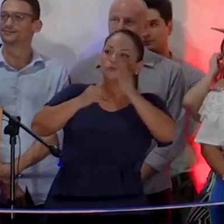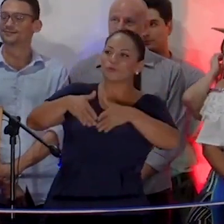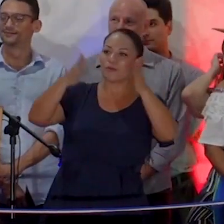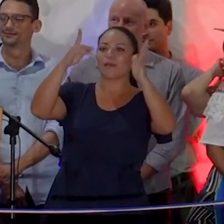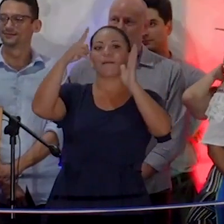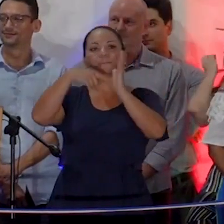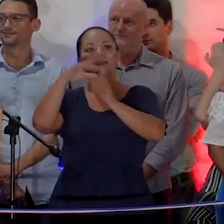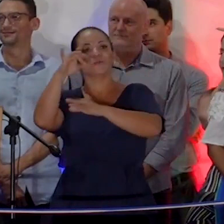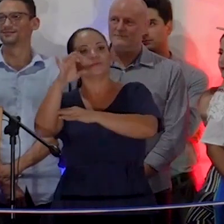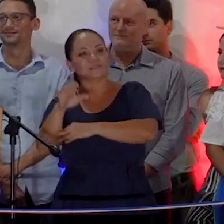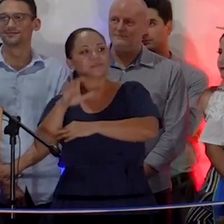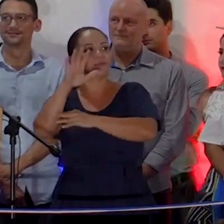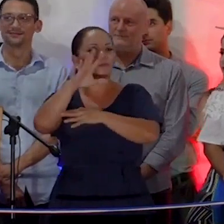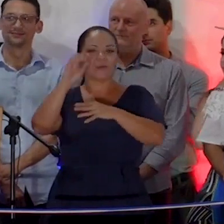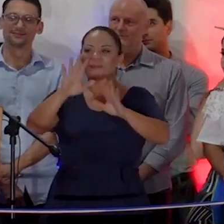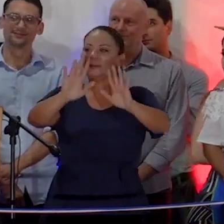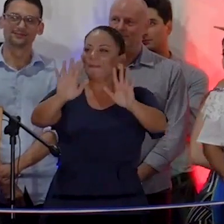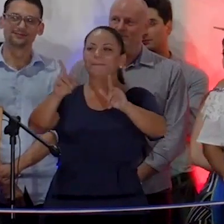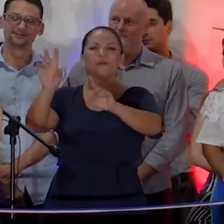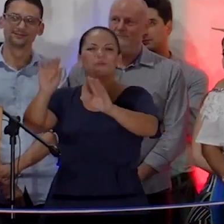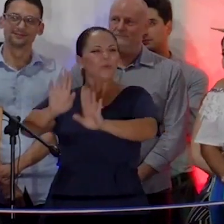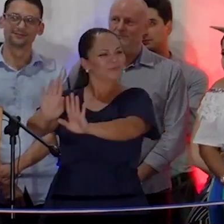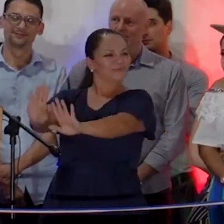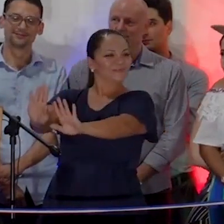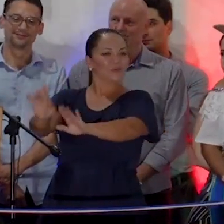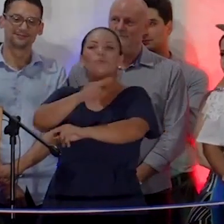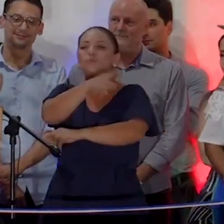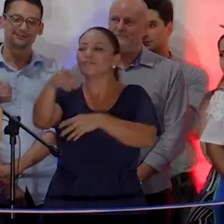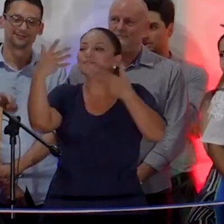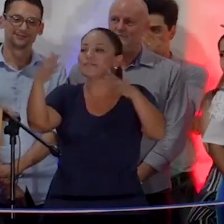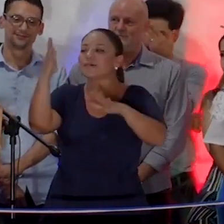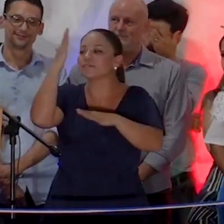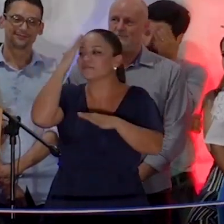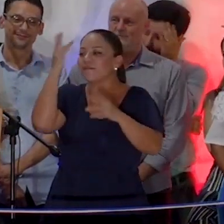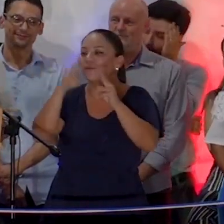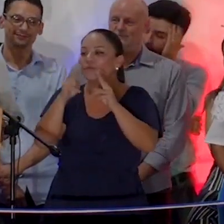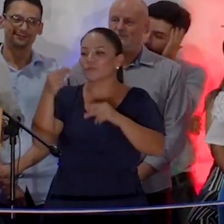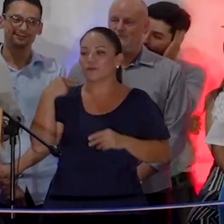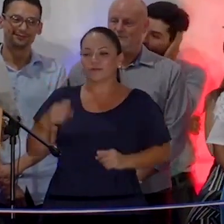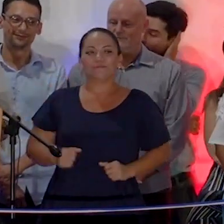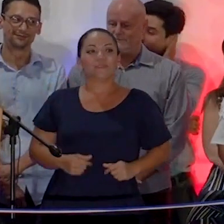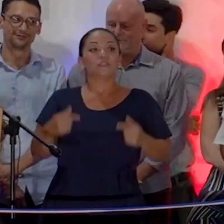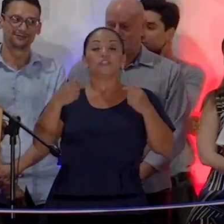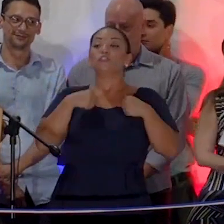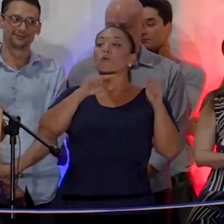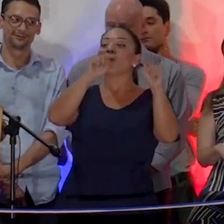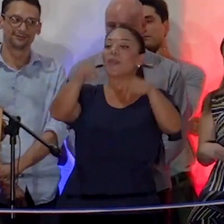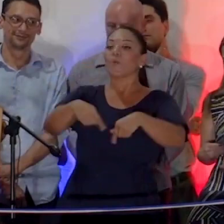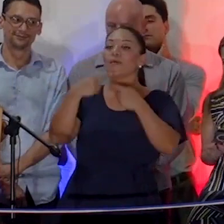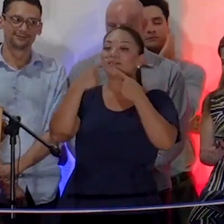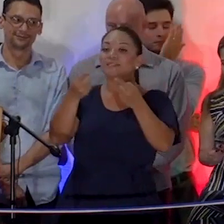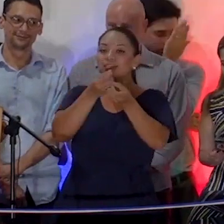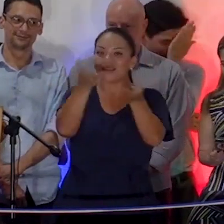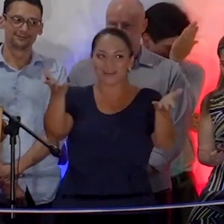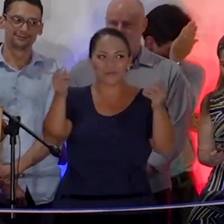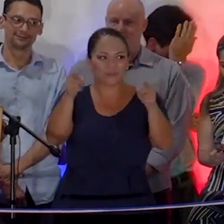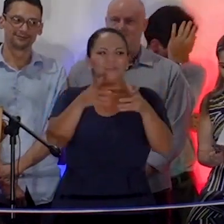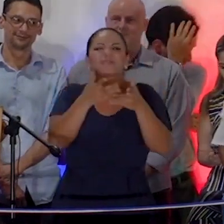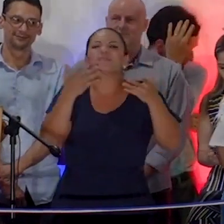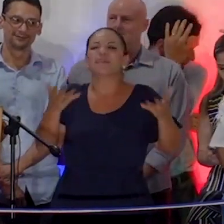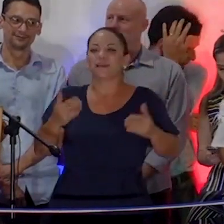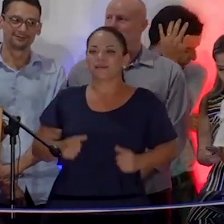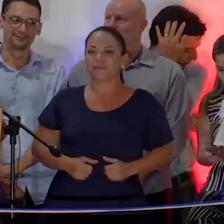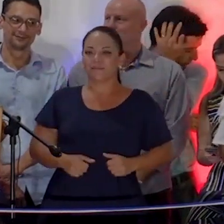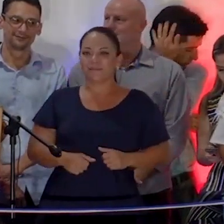en 1850. No, eso ya ustedes lo saben. Lo que yo les quiero decir